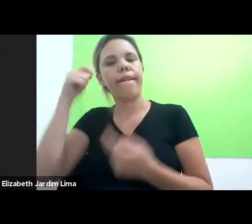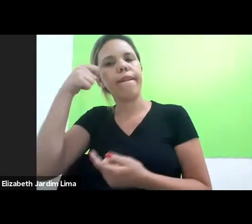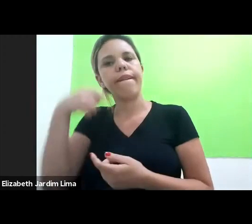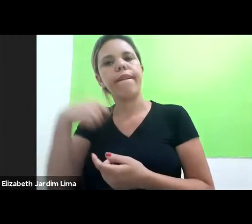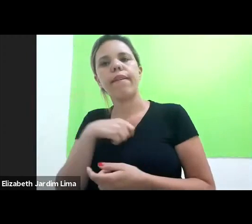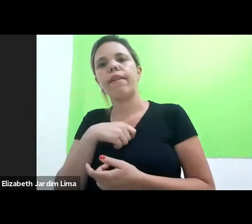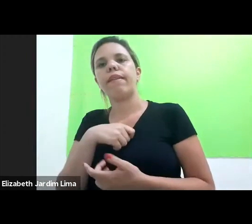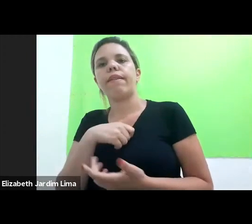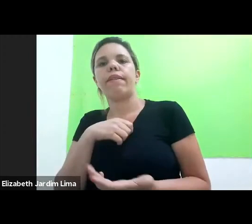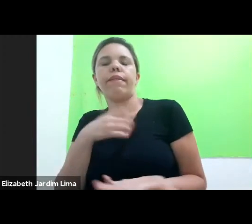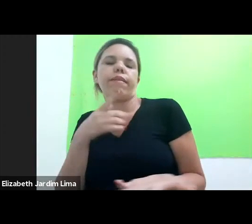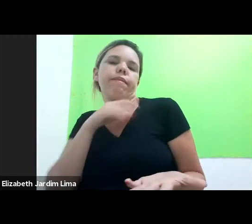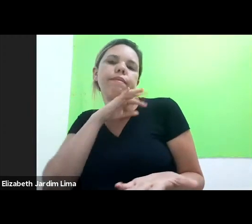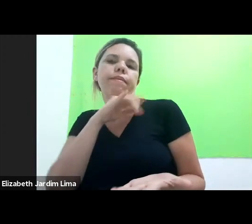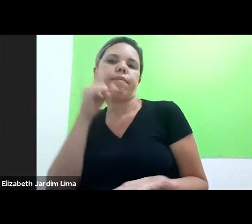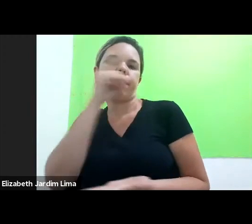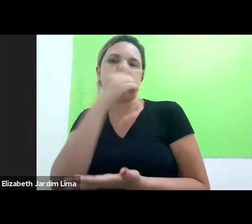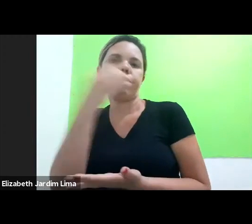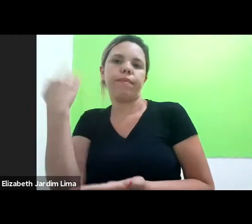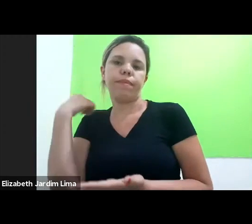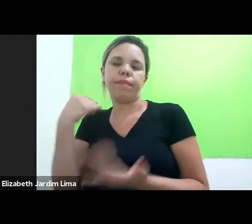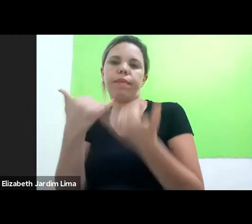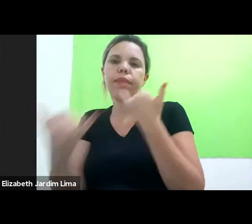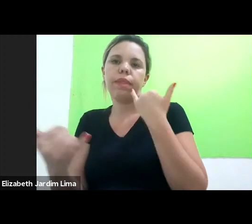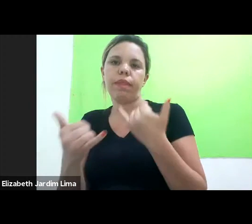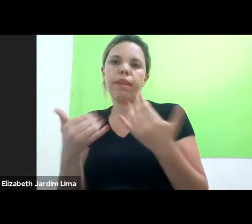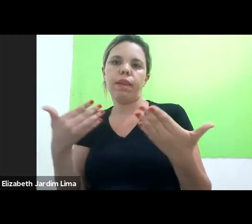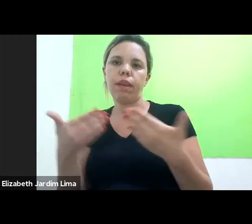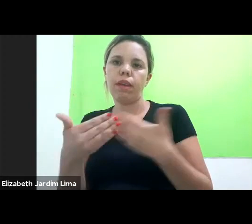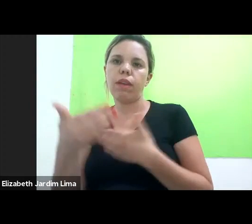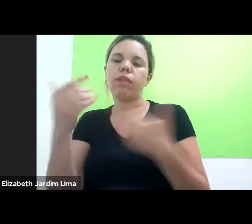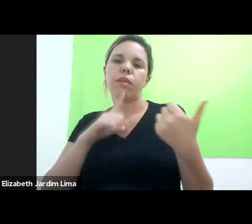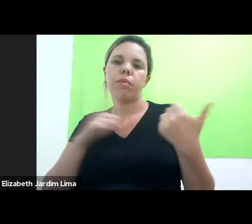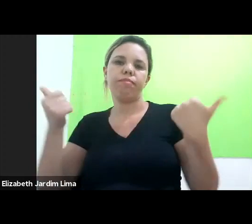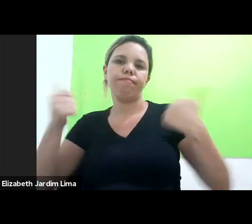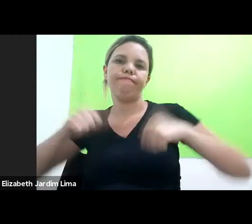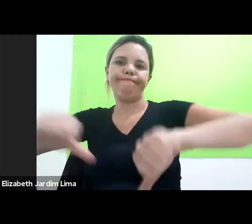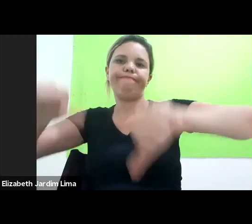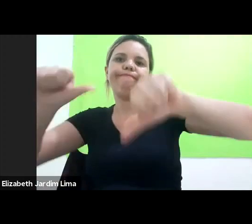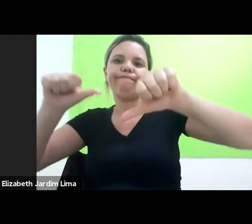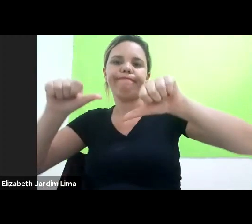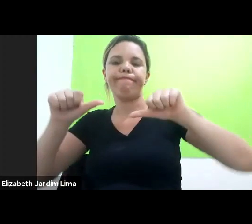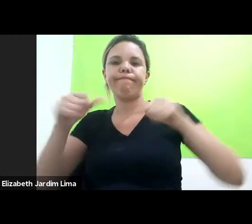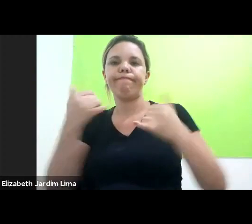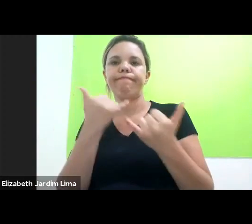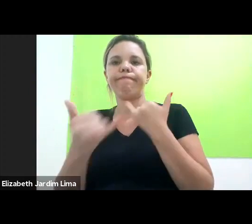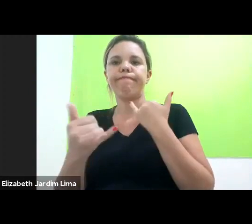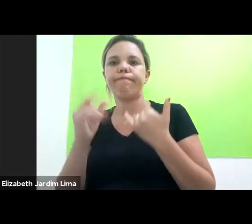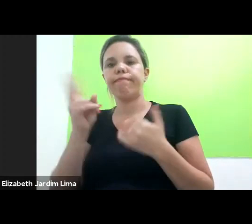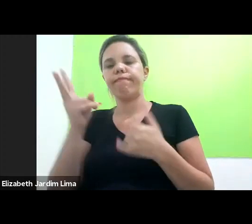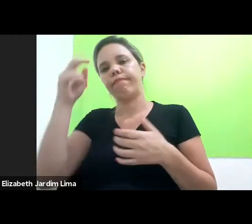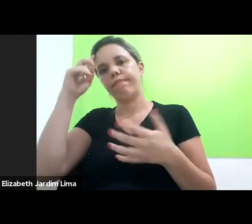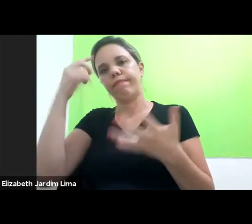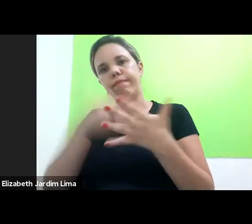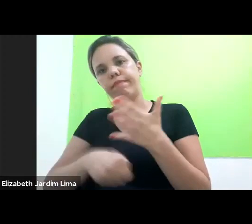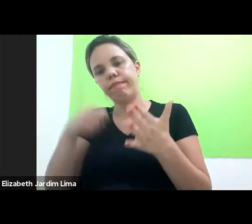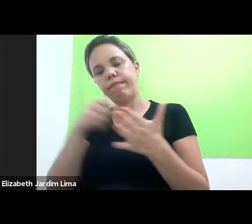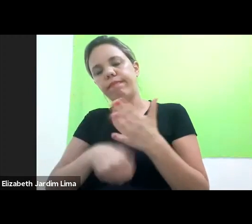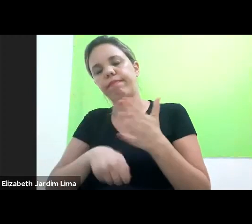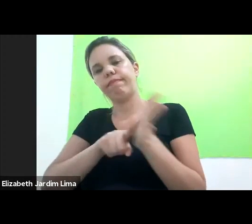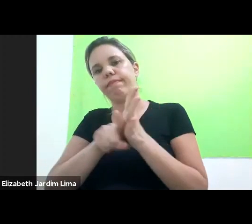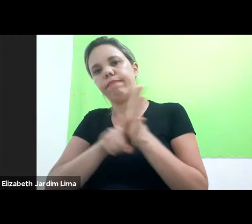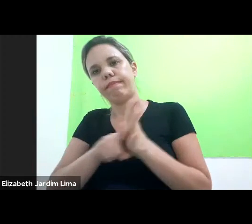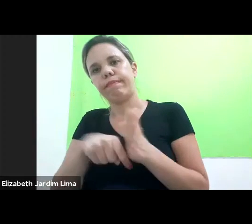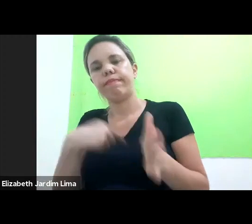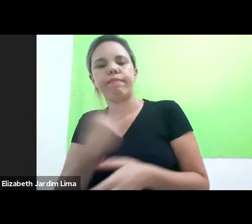né? E parece que ultimamente só tem piorado. Porque a gente sempre tem que estar na luta, sempre tem que estar buscando, né? A gente